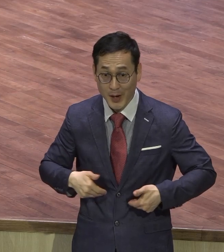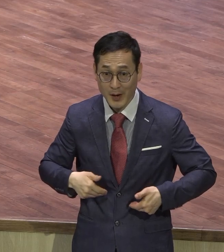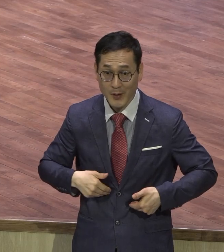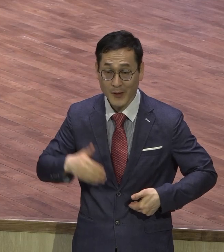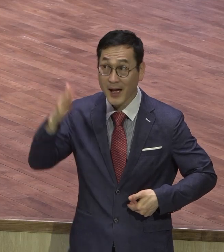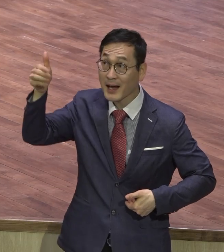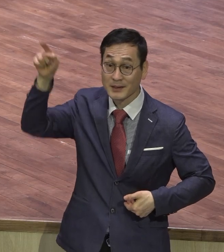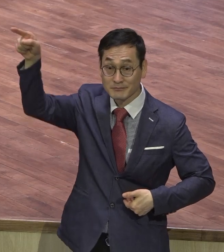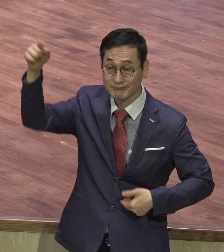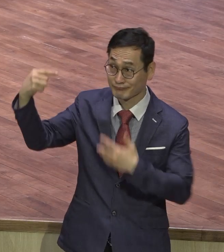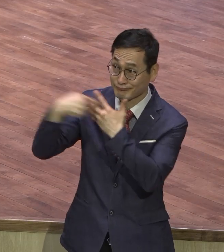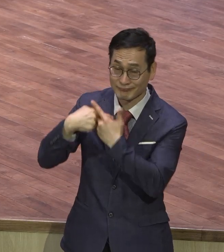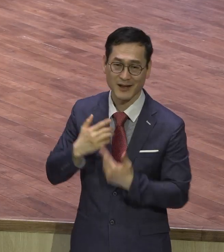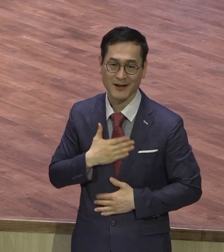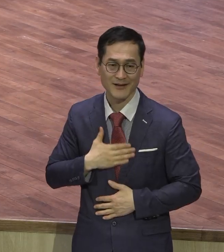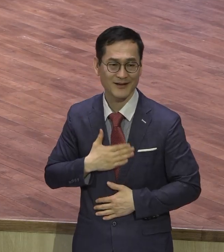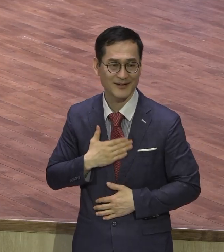다 알고 계세요.